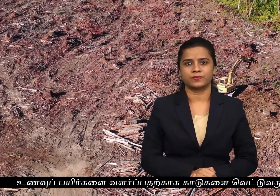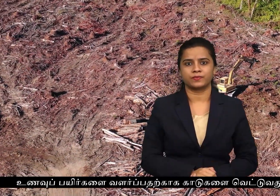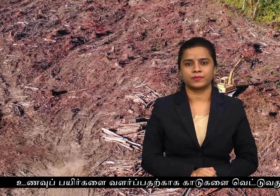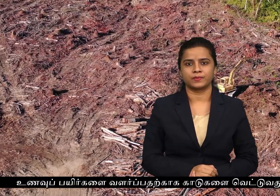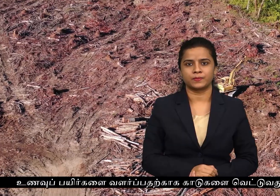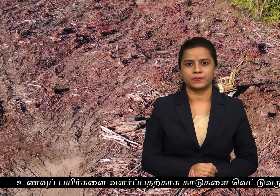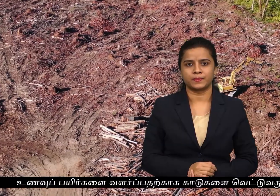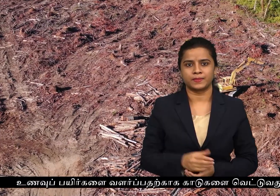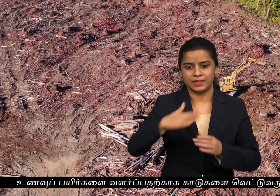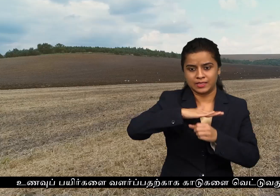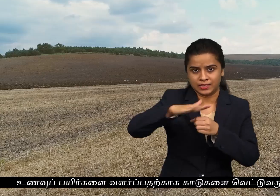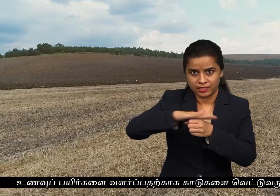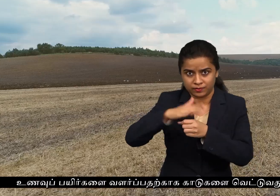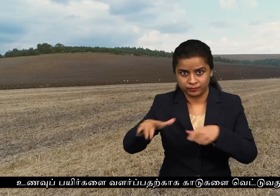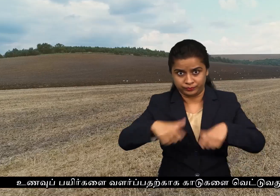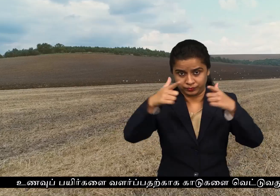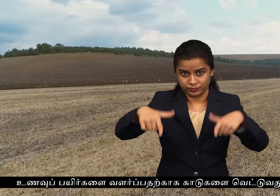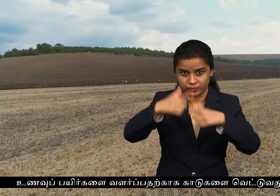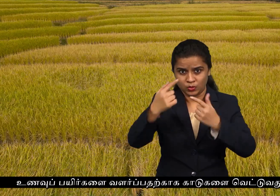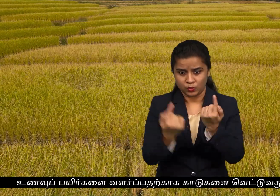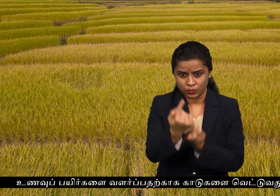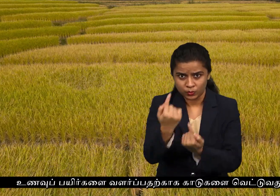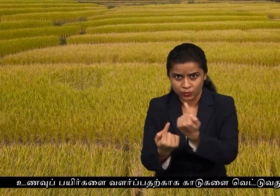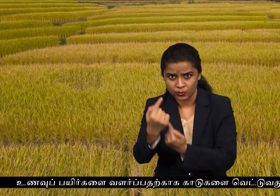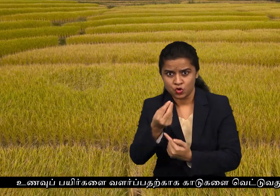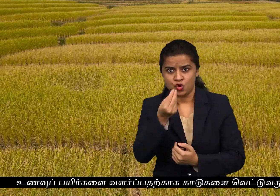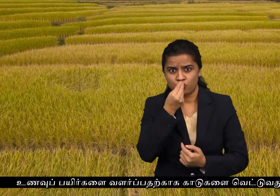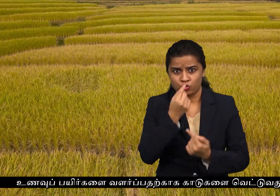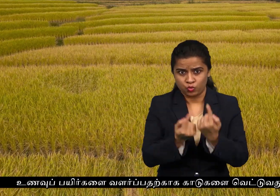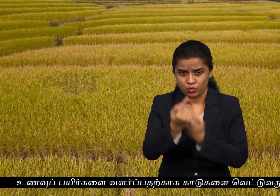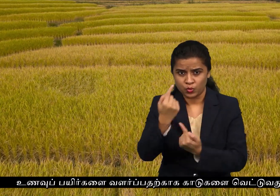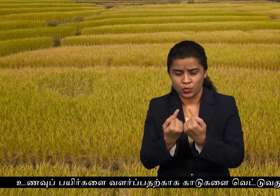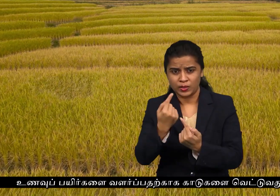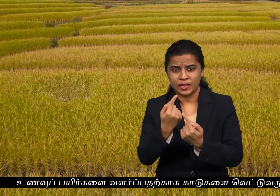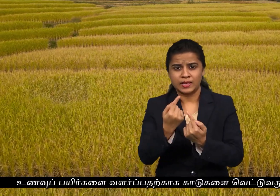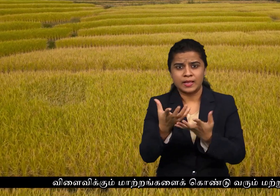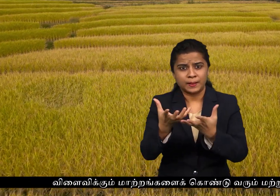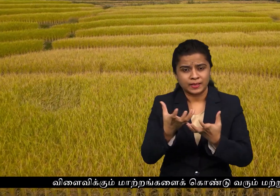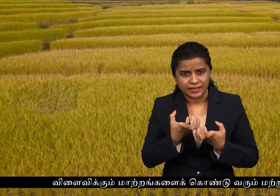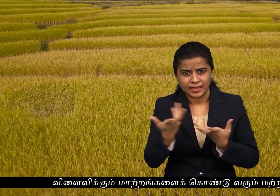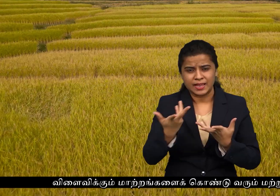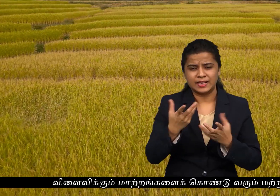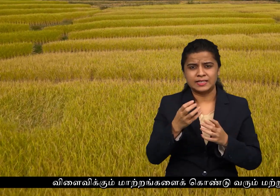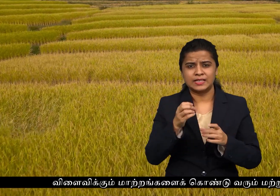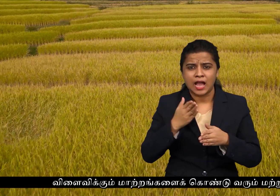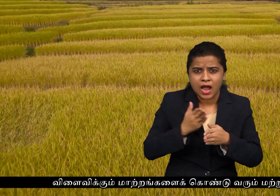உணவு பயிர்களை வளர்ப்பதற்காக காடுகளை வெட்டுவது சுற்றுச்சூழலில் தீங்கு விளைவிக்கும் மாற்றங்களை